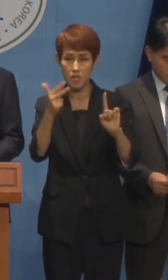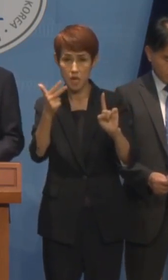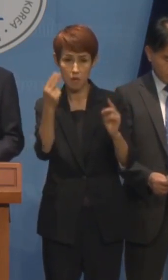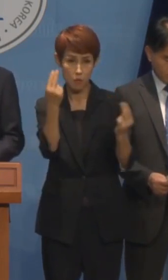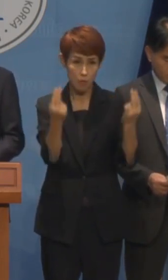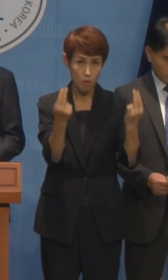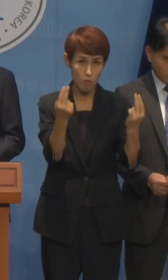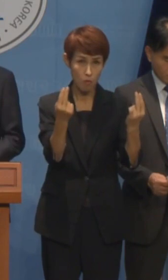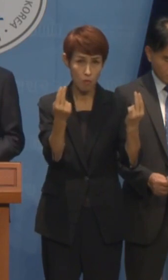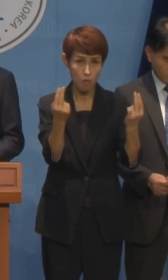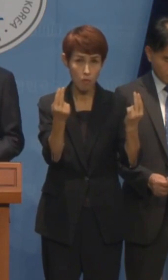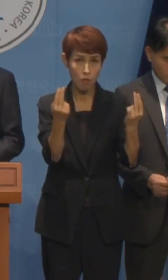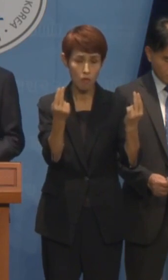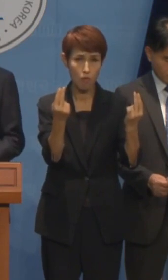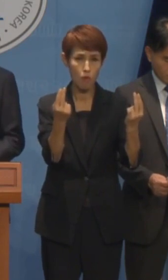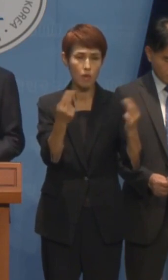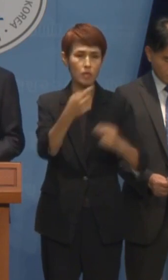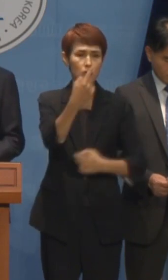비해